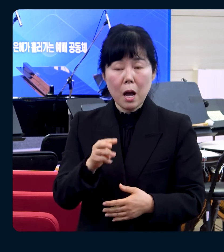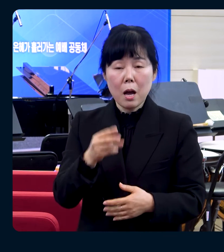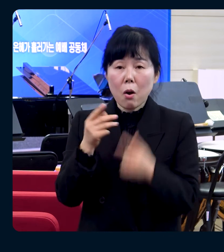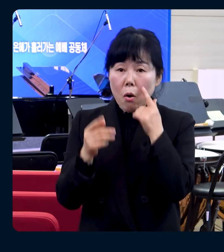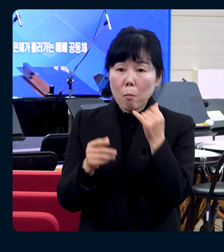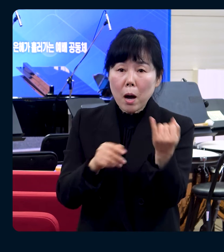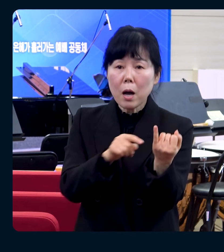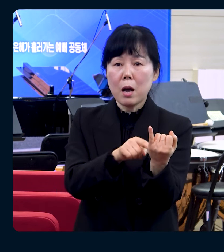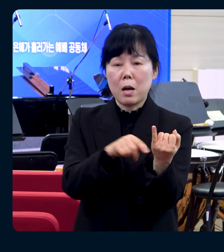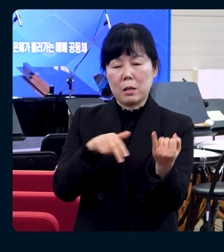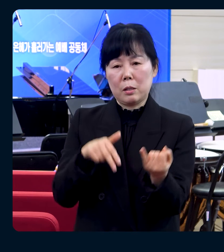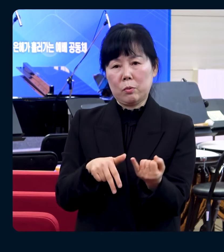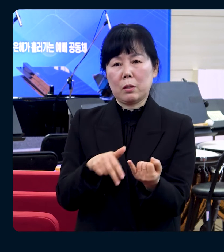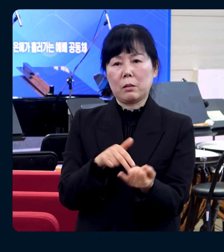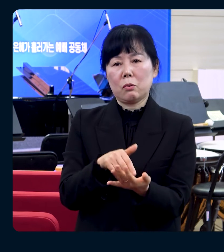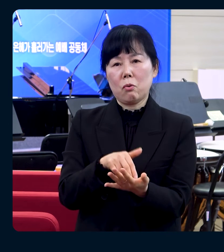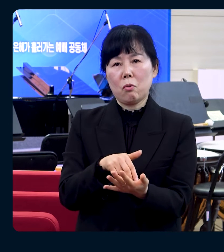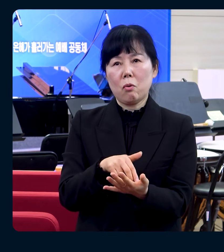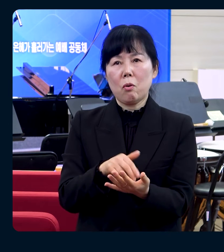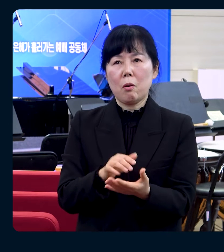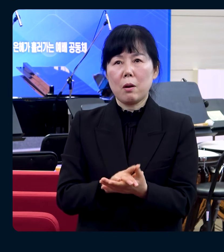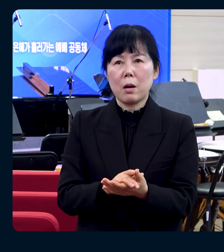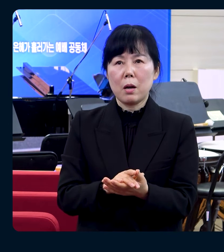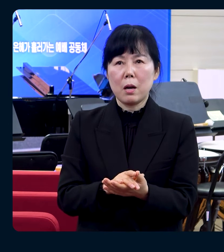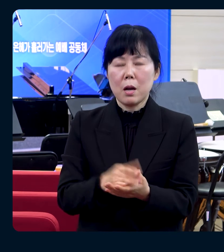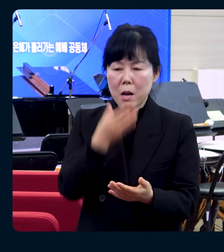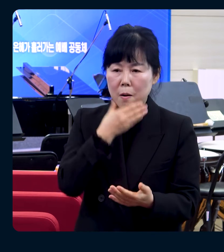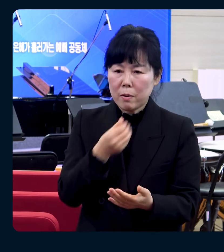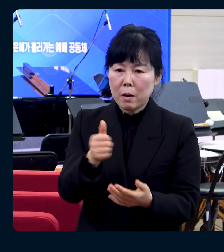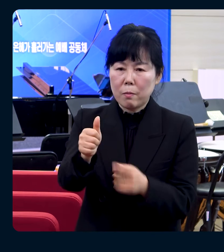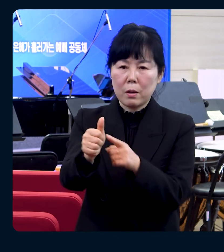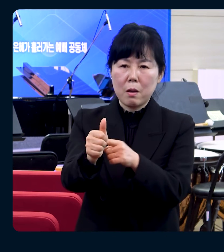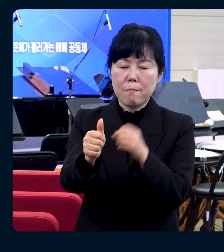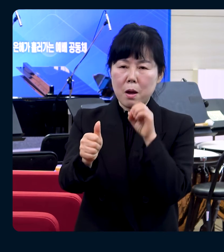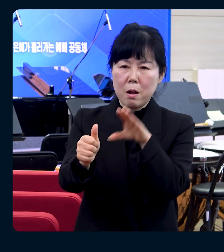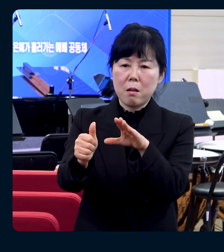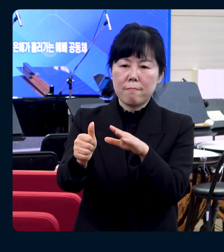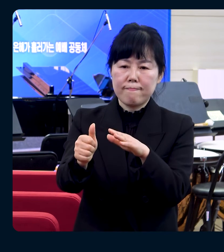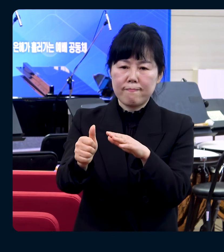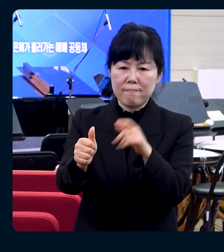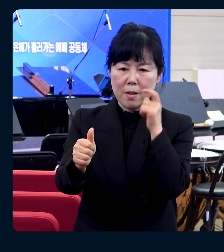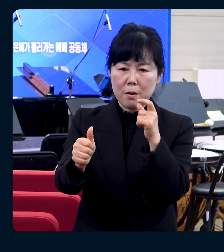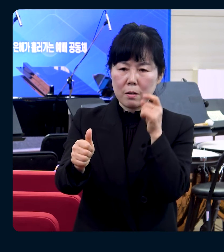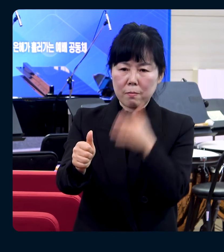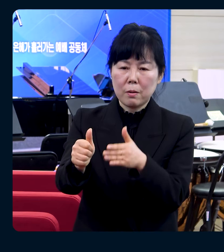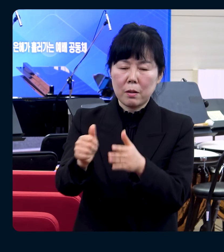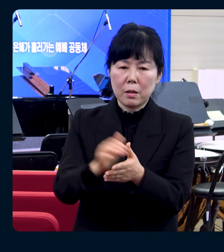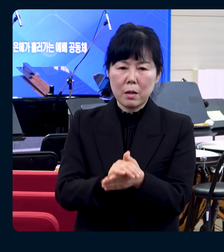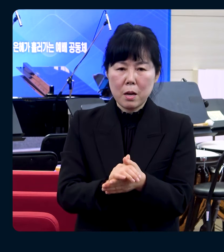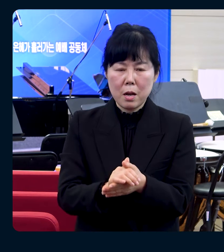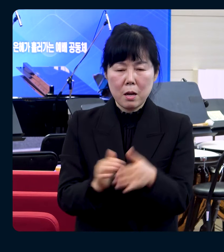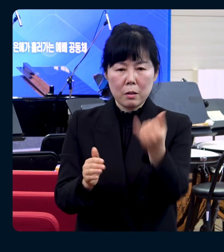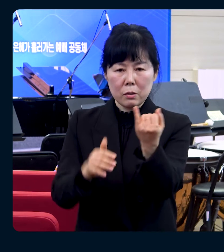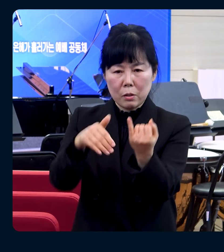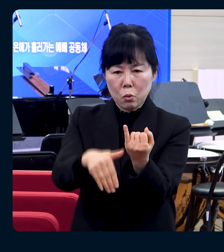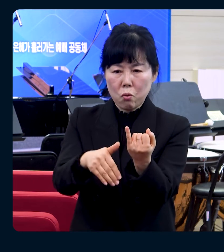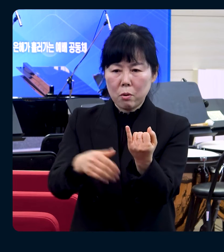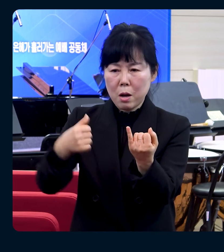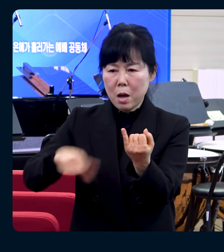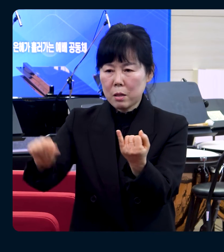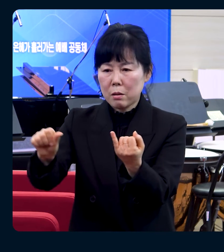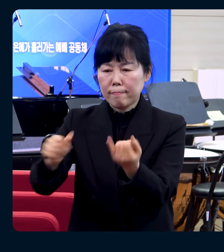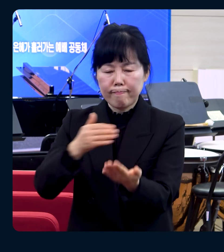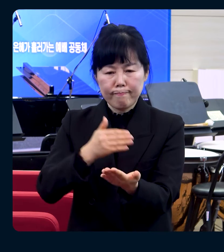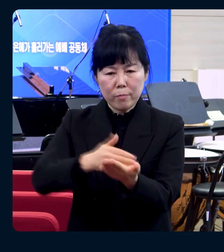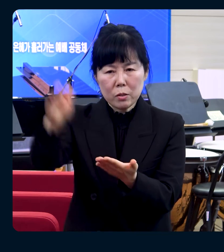그때 물불을 안 가리죠. 그래서 그 사라가 아브라함한테 강력하게 요청합니다. 여종과 그